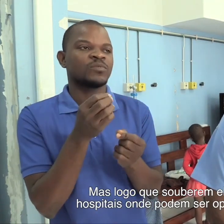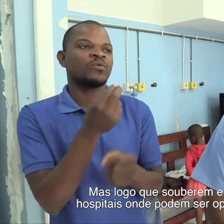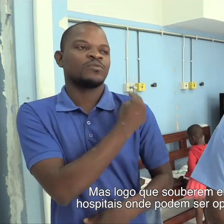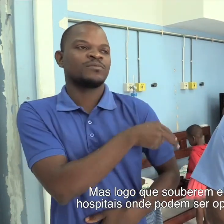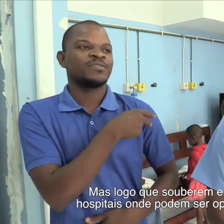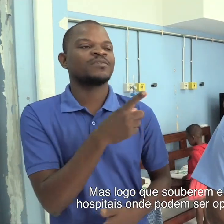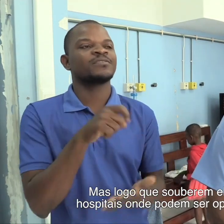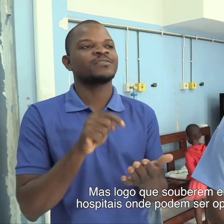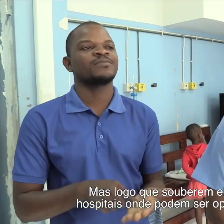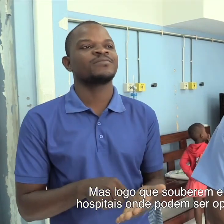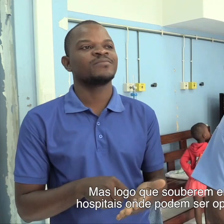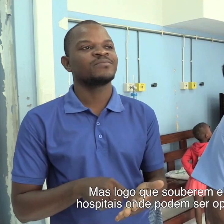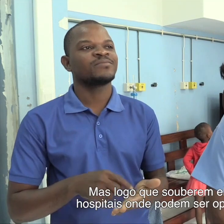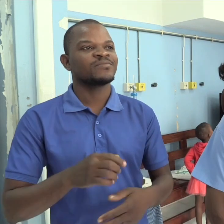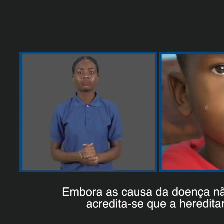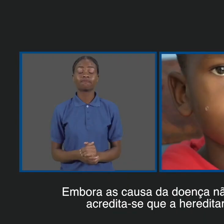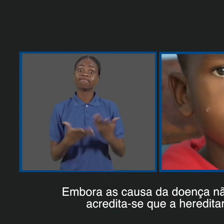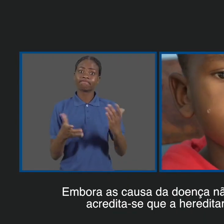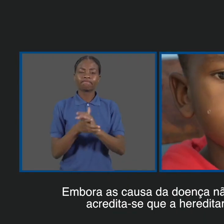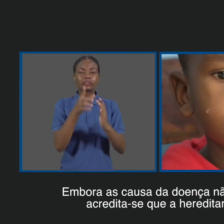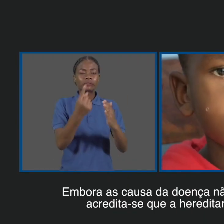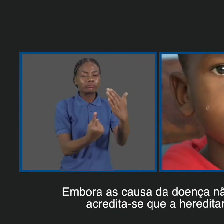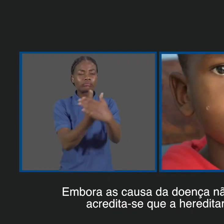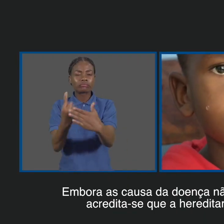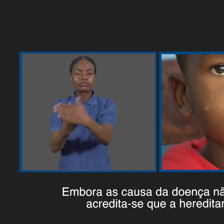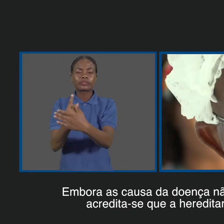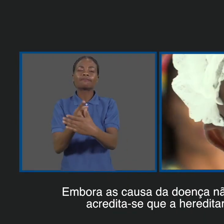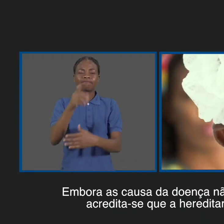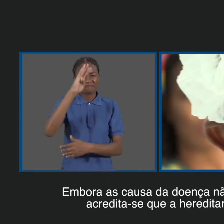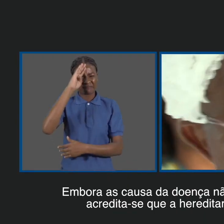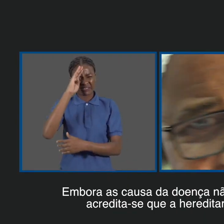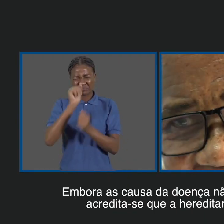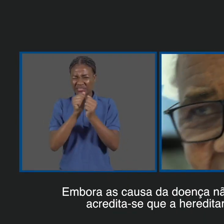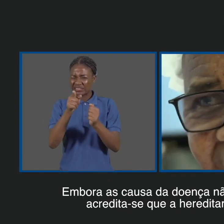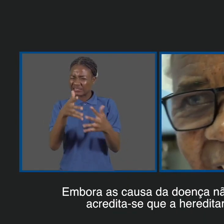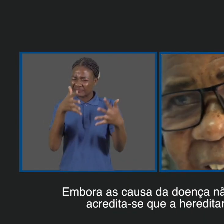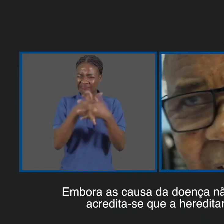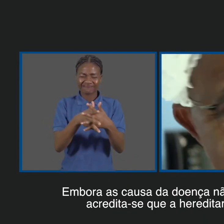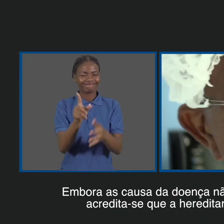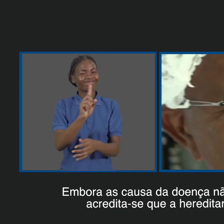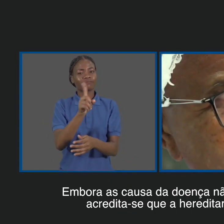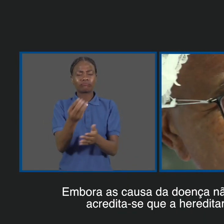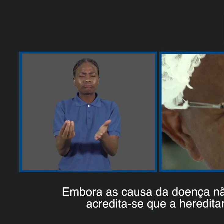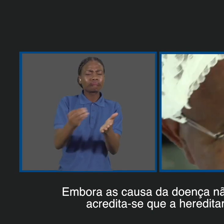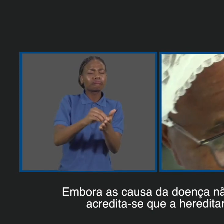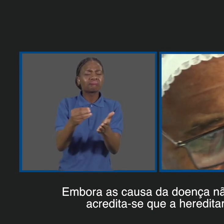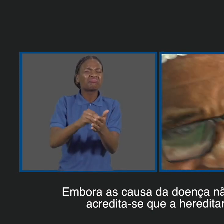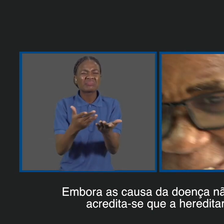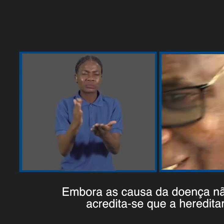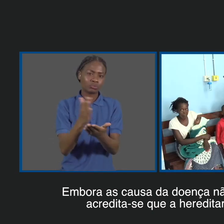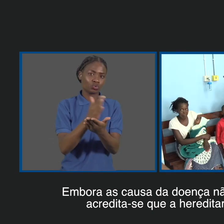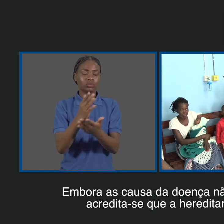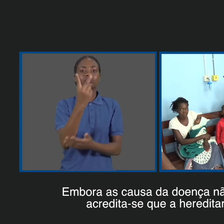operados à vontade. Embora a causa da doença não seja muito clara, acredita-se que a